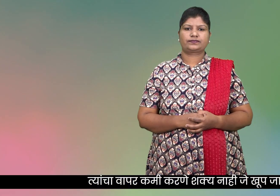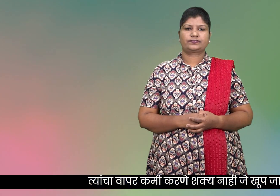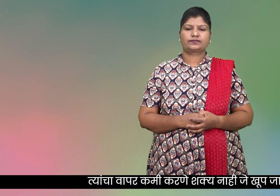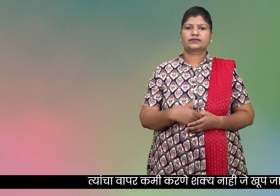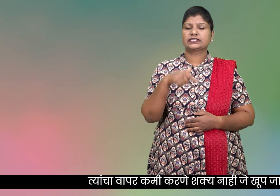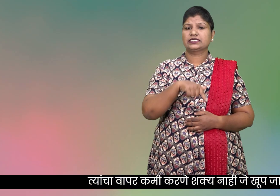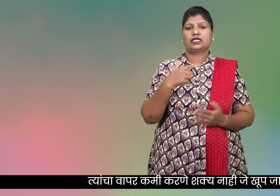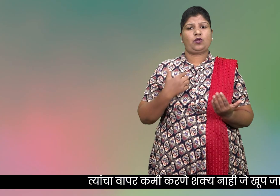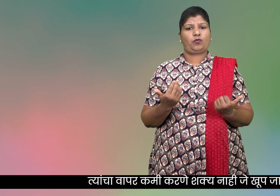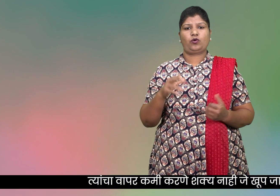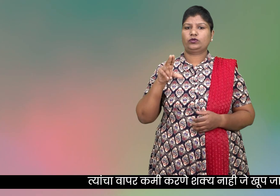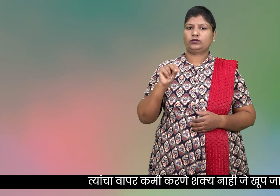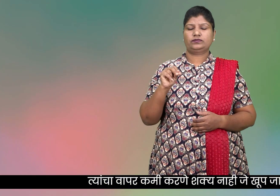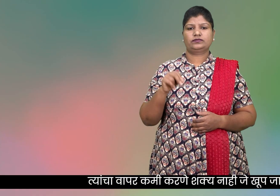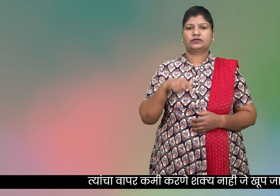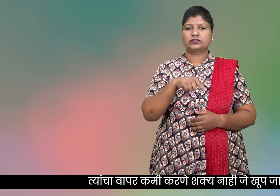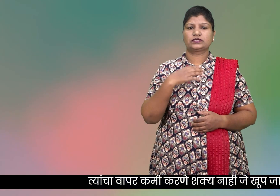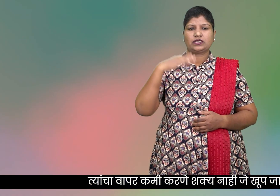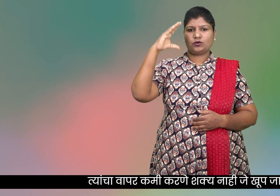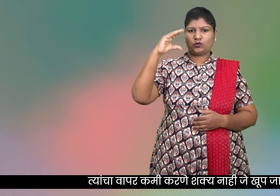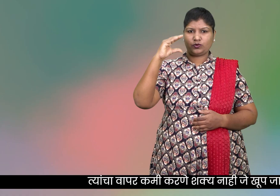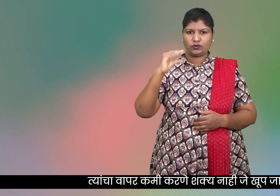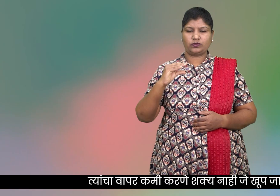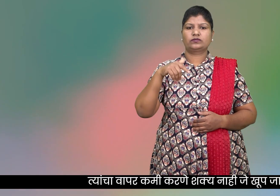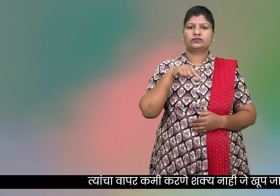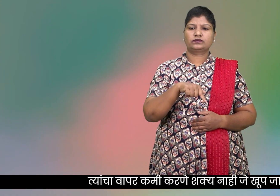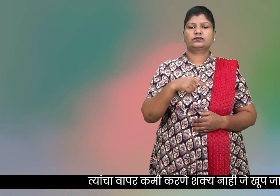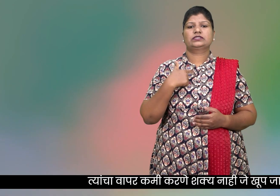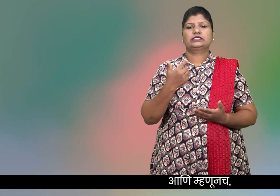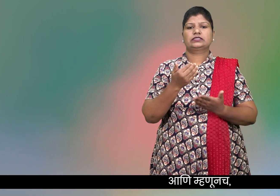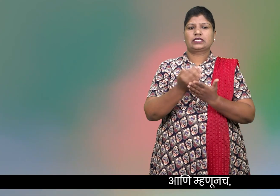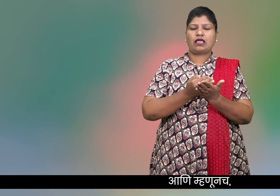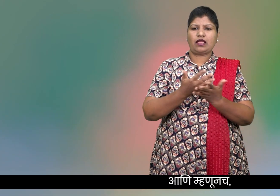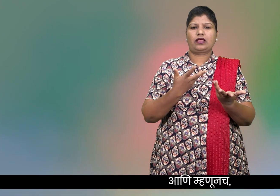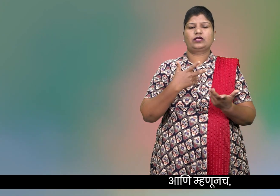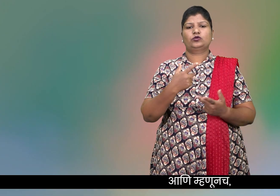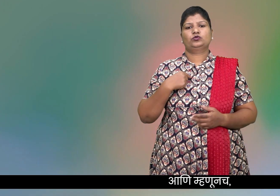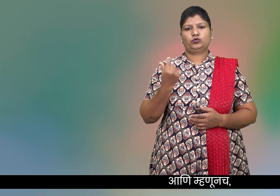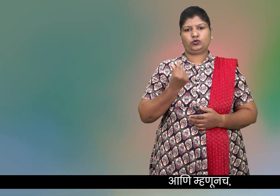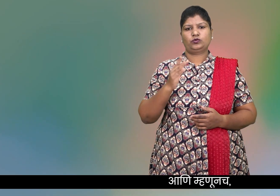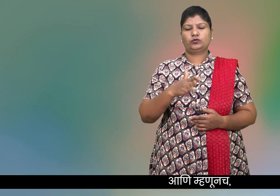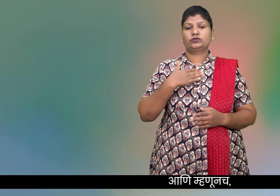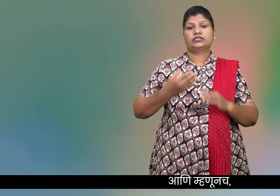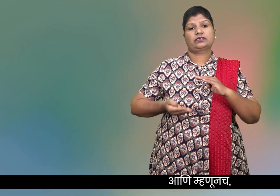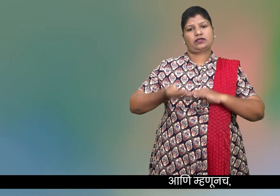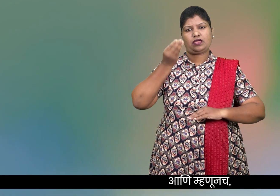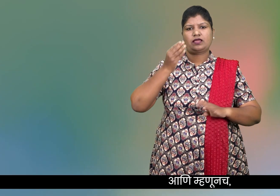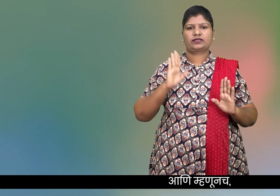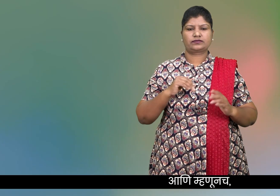त्यांचा वापर कमी करणे शक्य नाही, जे खूप जास्त आहे, आणि म्हणूनच